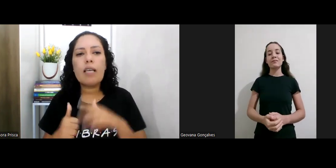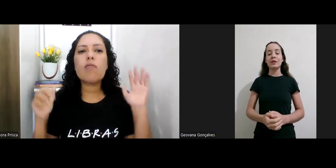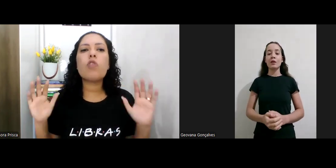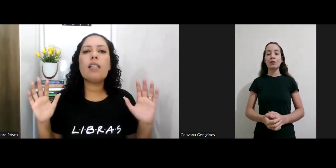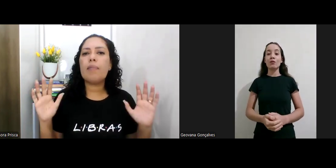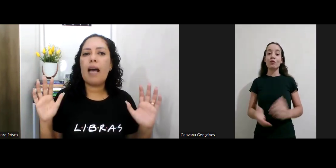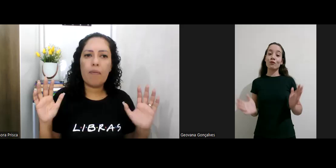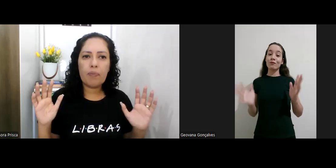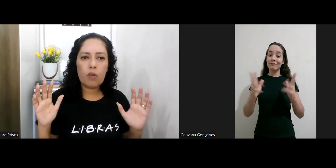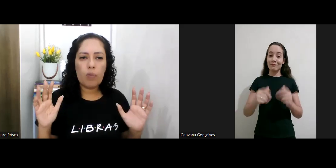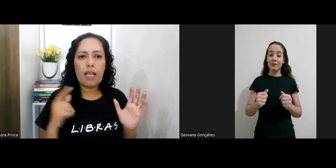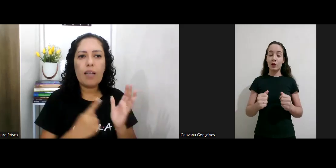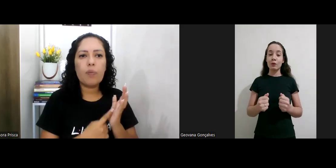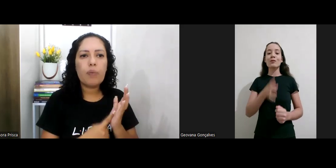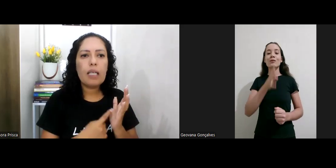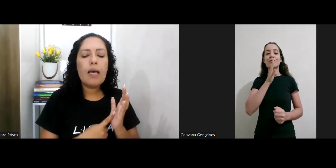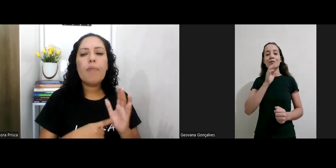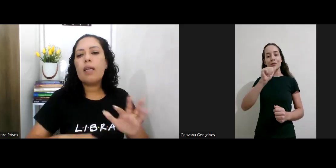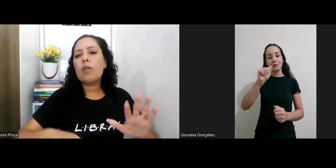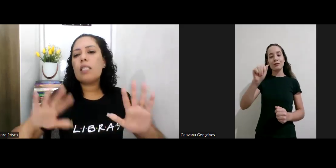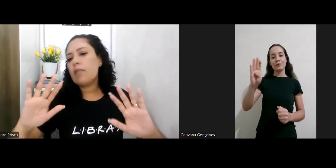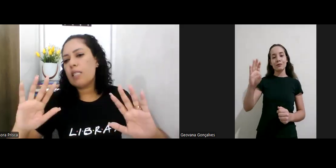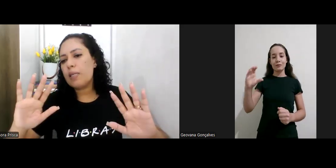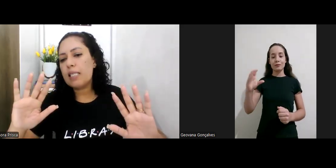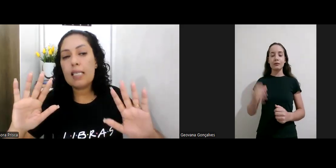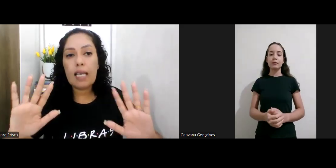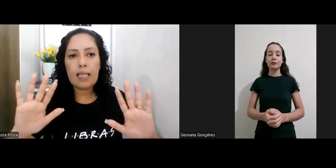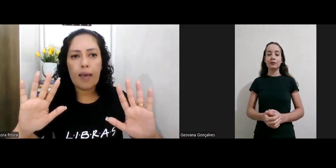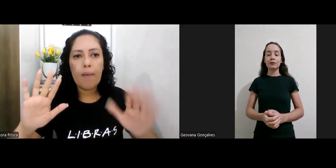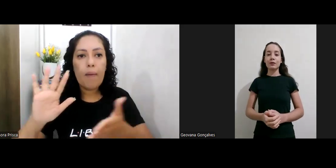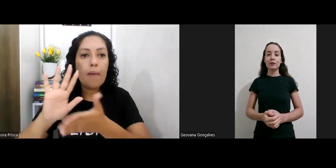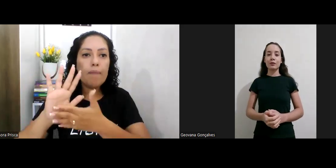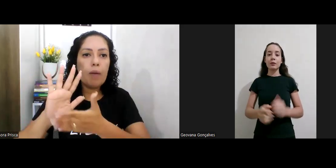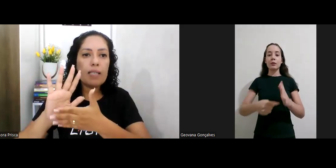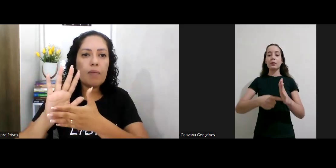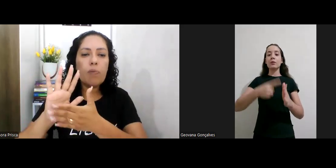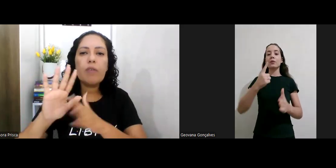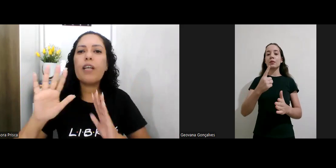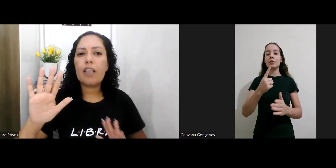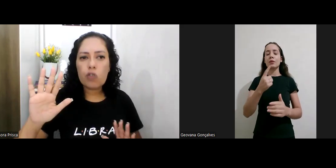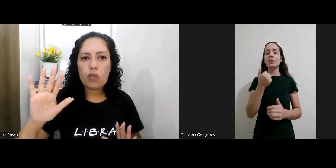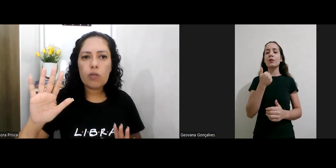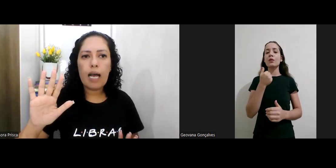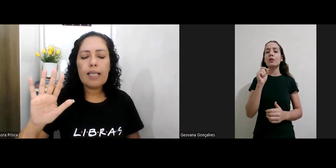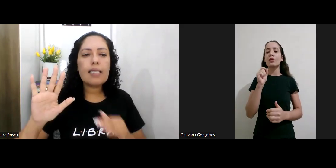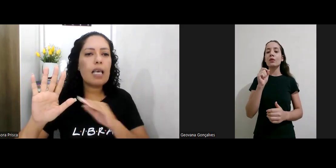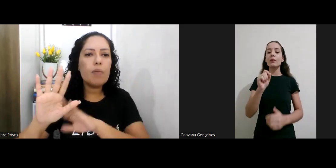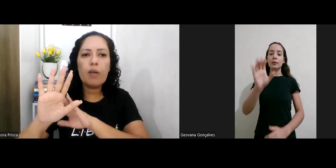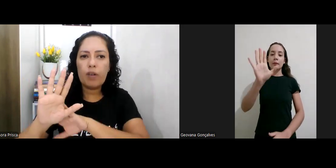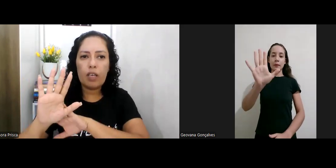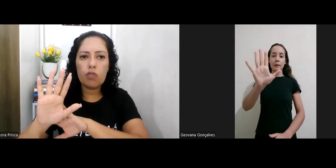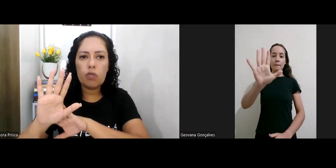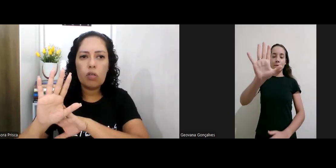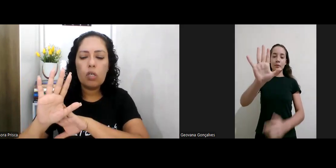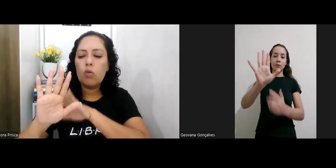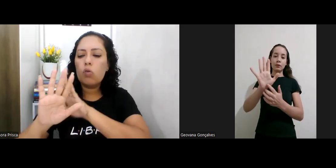que já conhece, vamos relembrar. Combinado? Primeira coisa que você precisa entender: palma da mão para frente, tá? Sempre